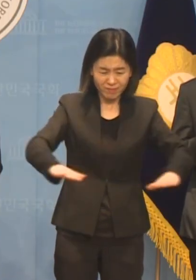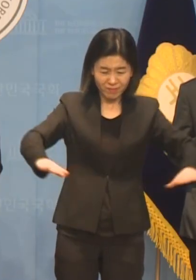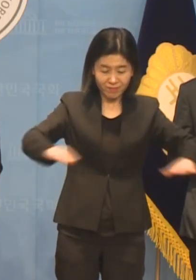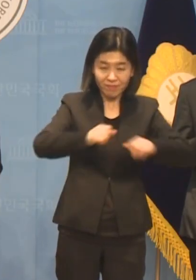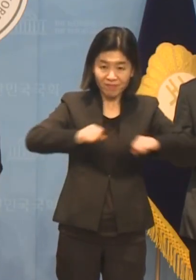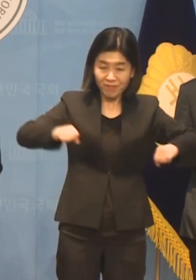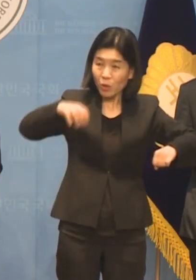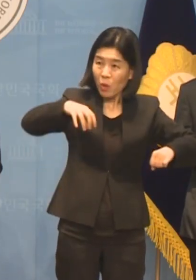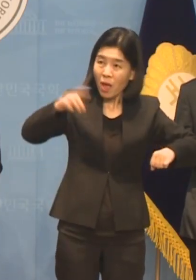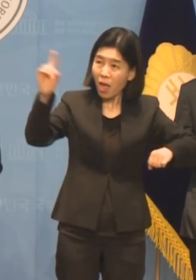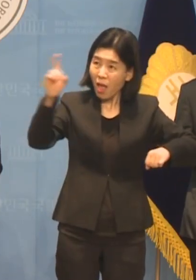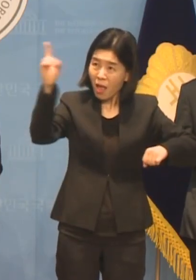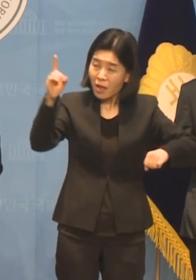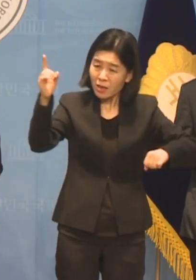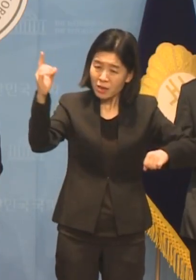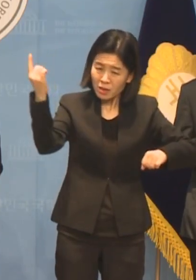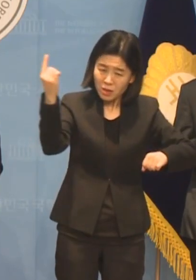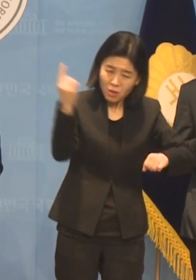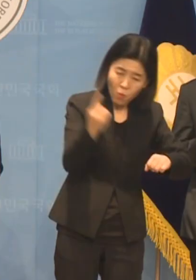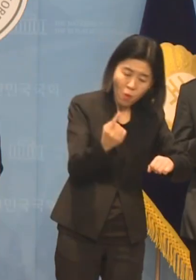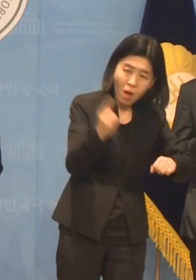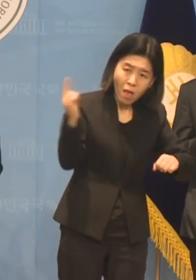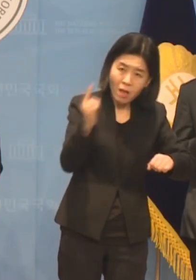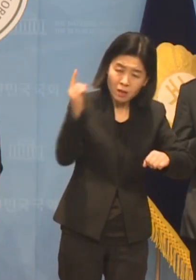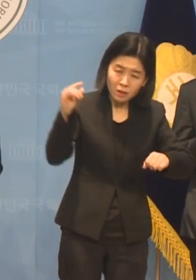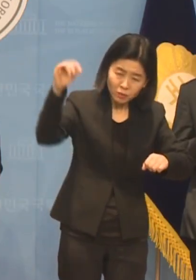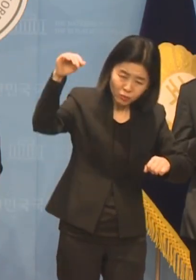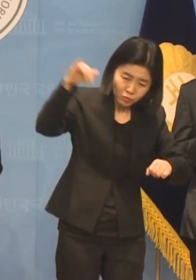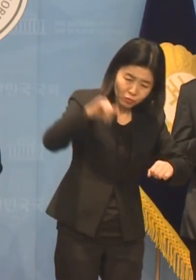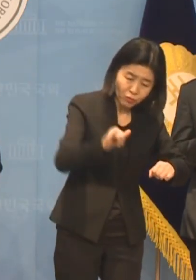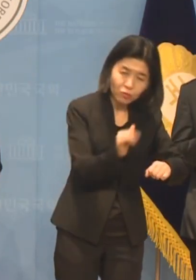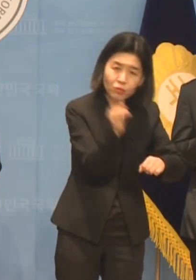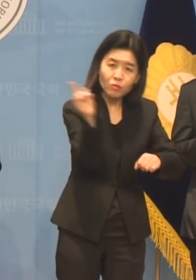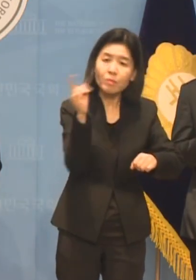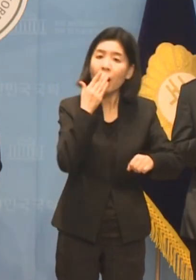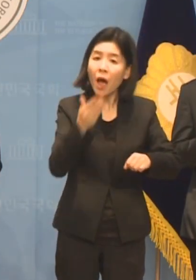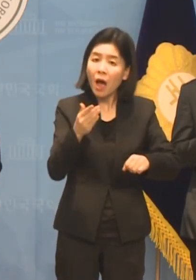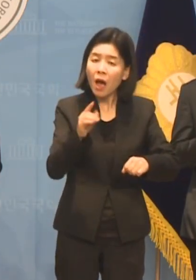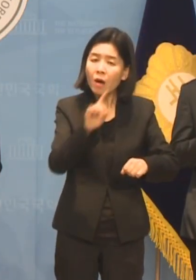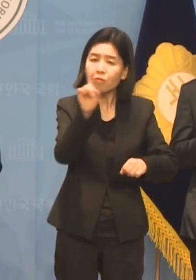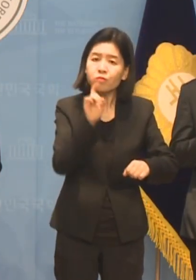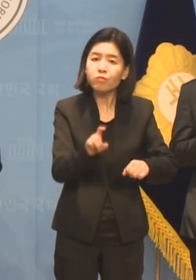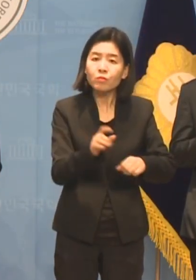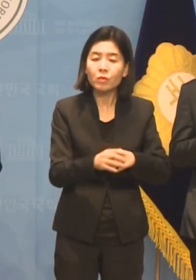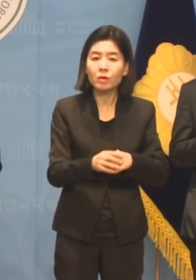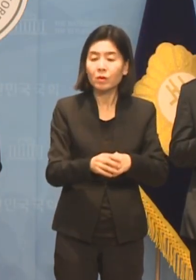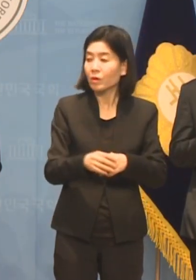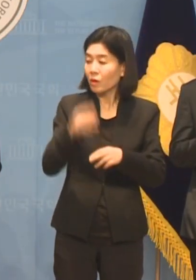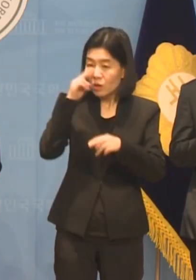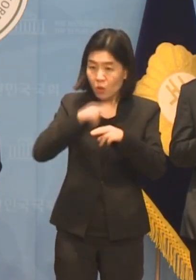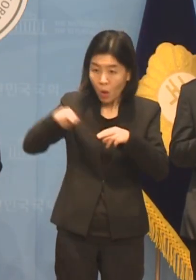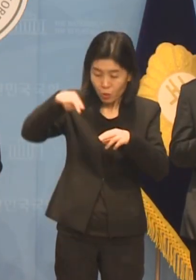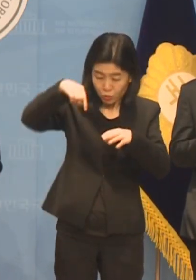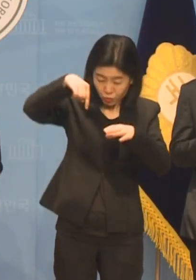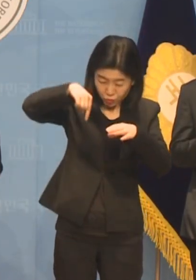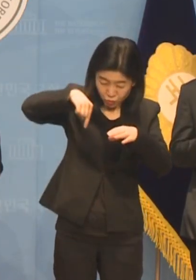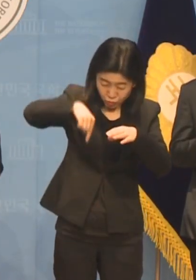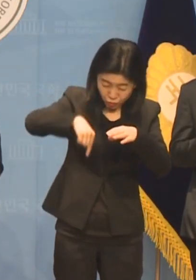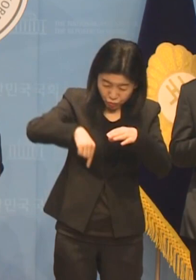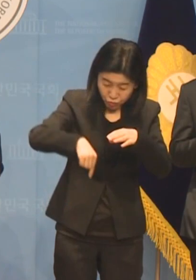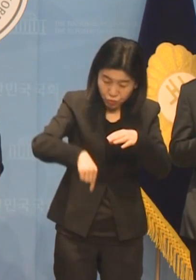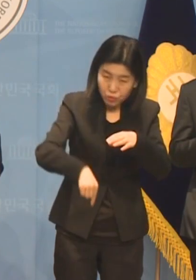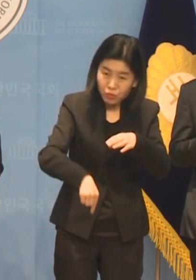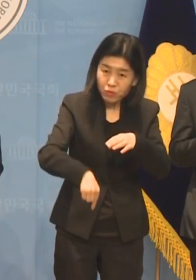수가 없는 구조물입니다. 그리고 이와 같은 것들은 석유 시추할 때 썼었던 그러한